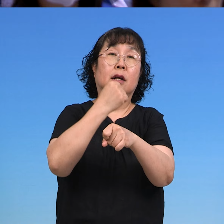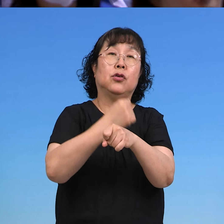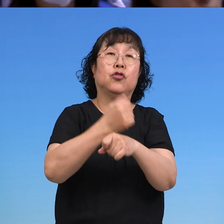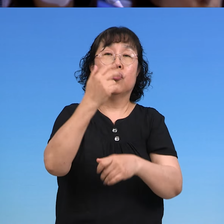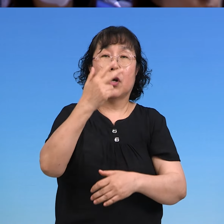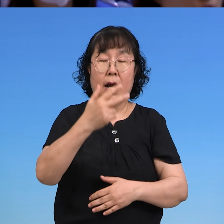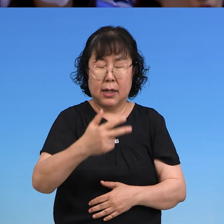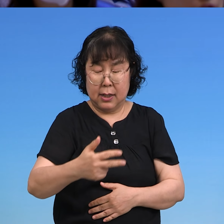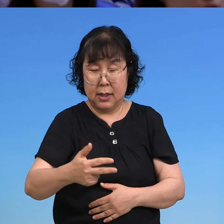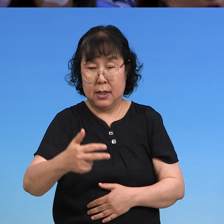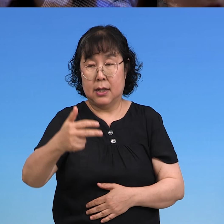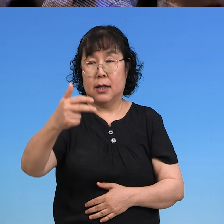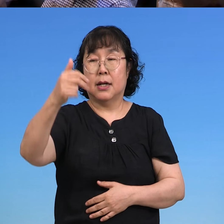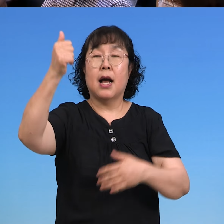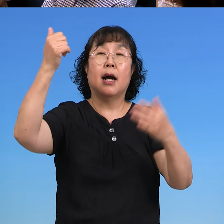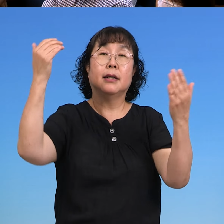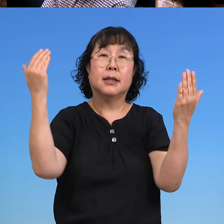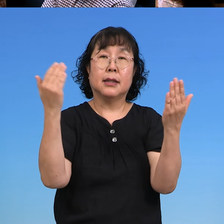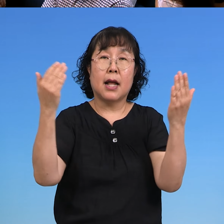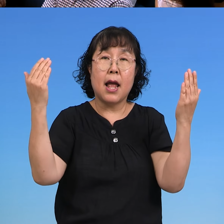주가 일하시네.